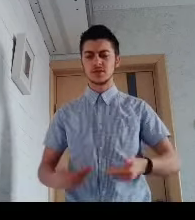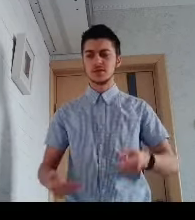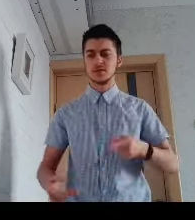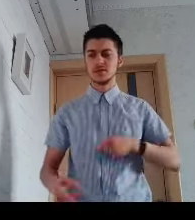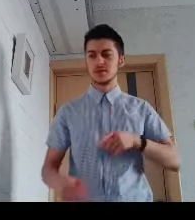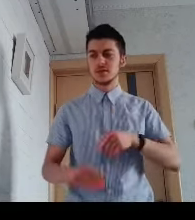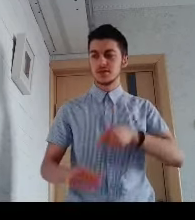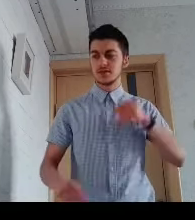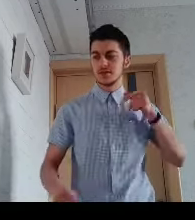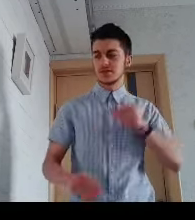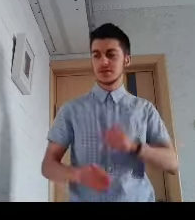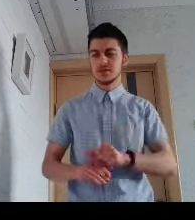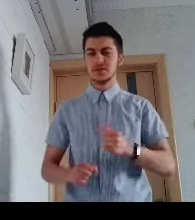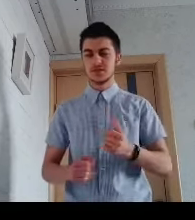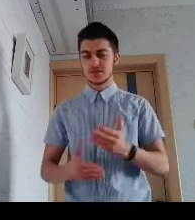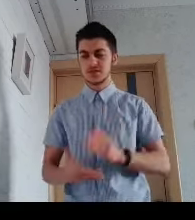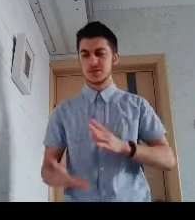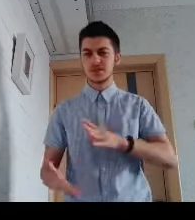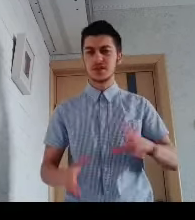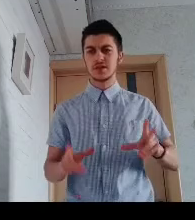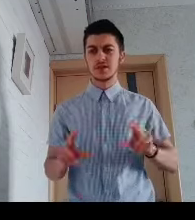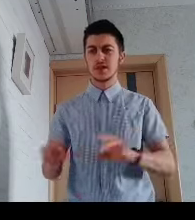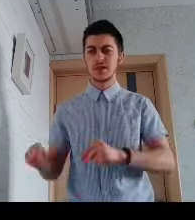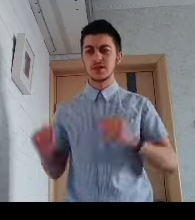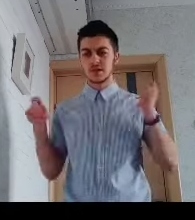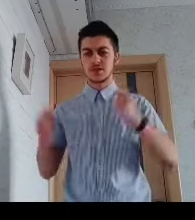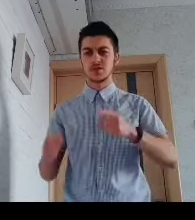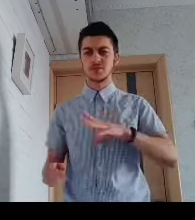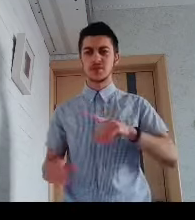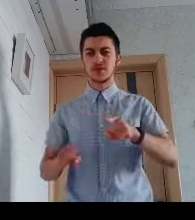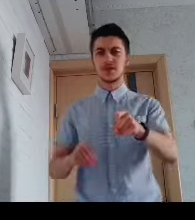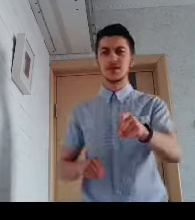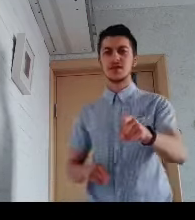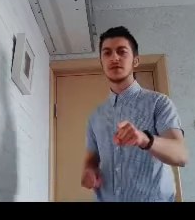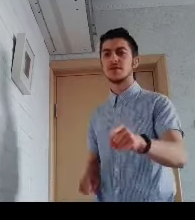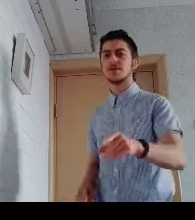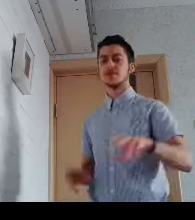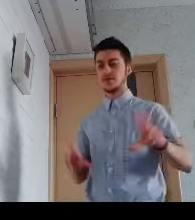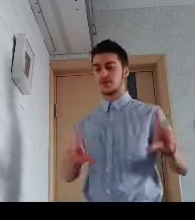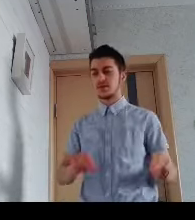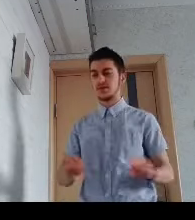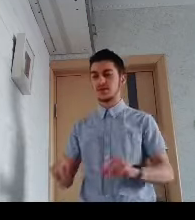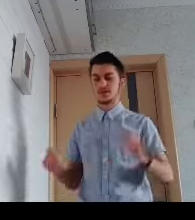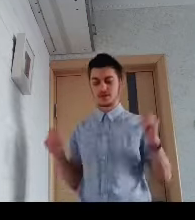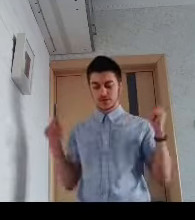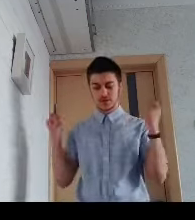С тобой хоть на край света. У меня есть все, чтобы ты была счастье одета. Чтобы ты была...